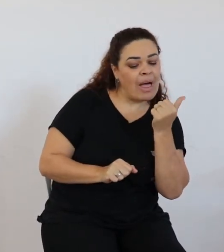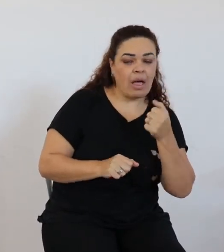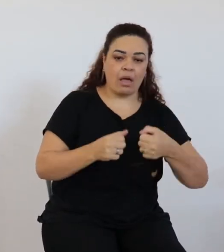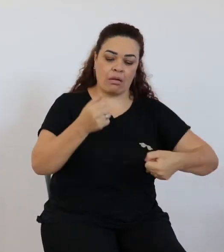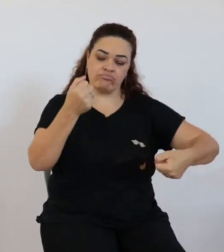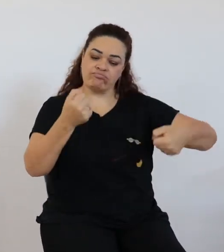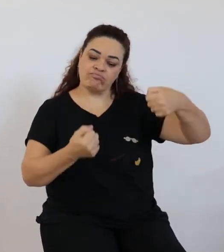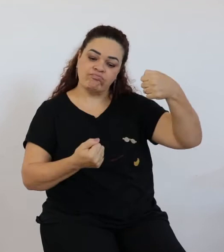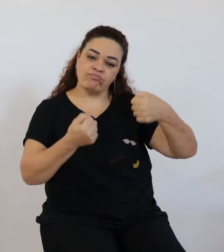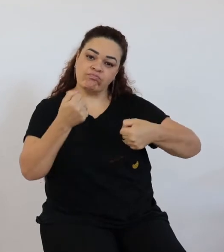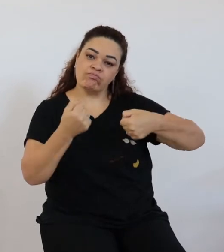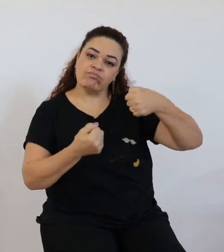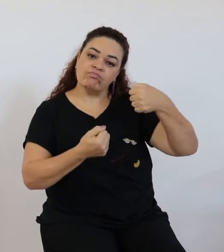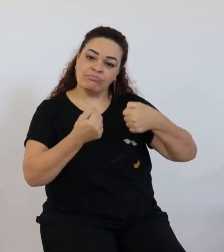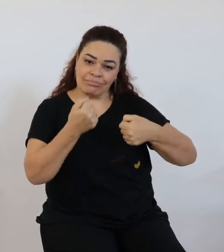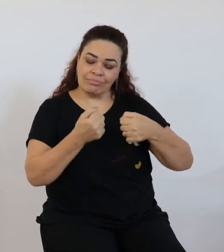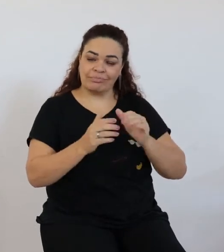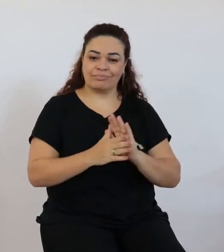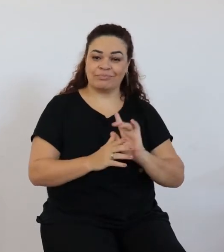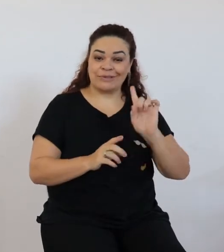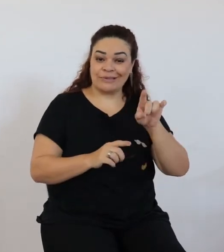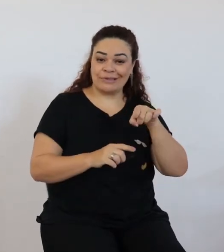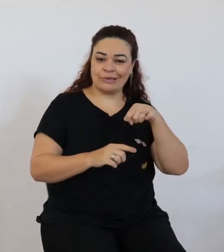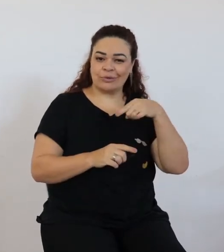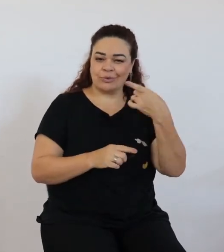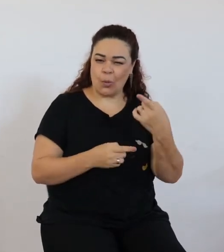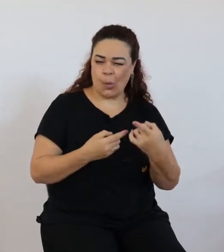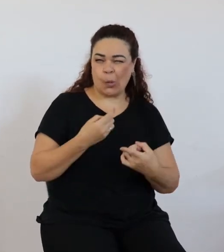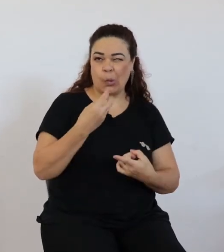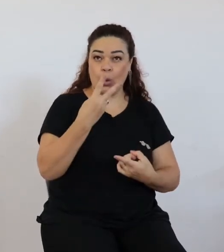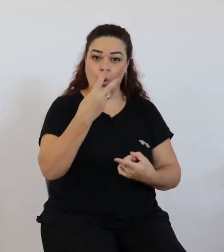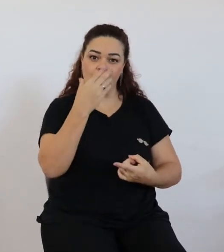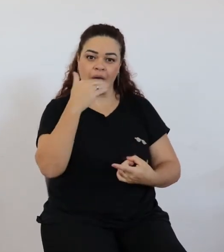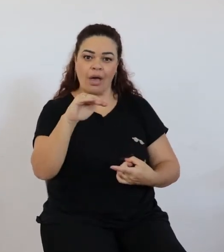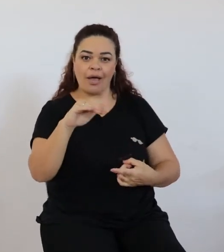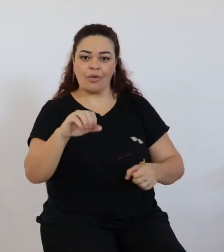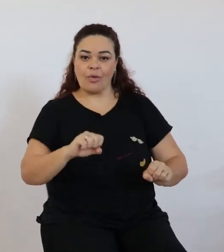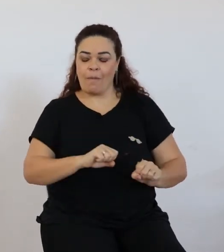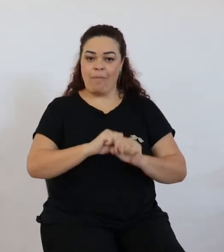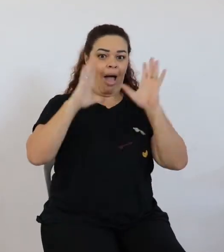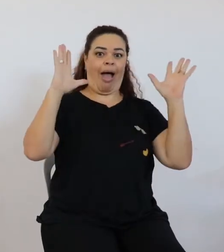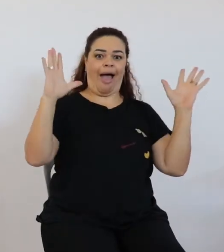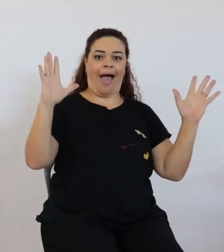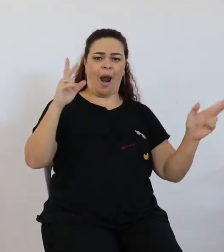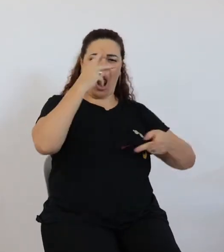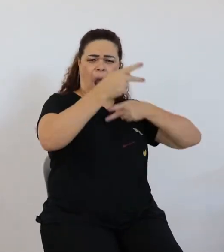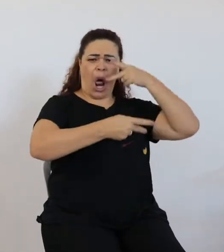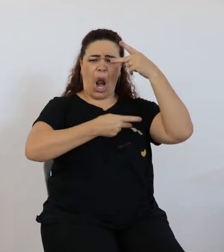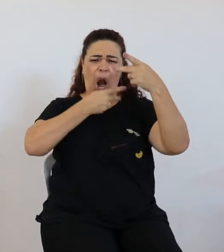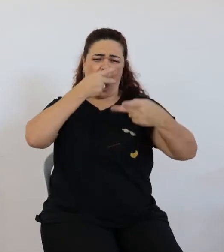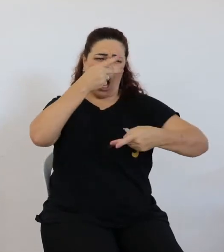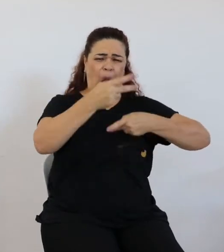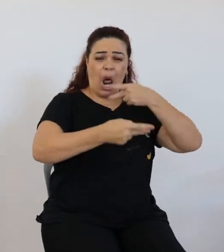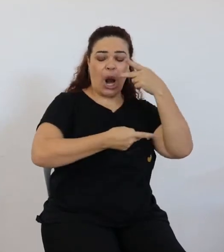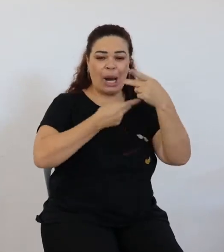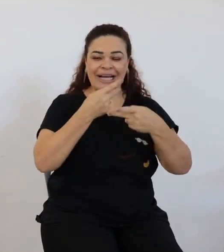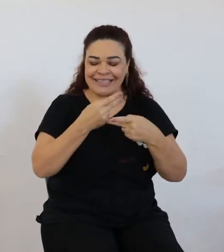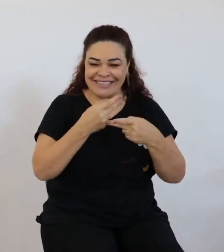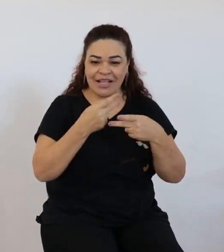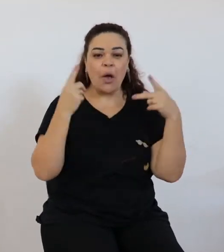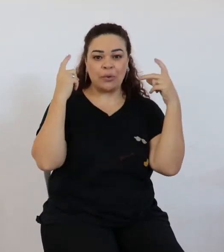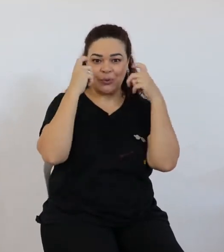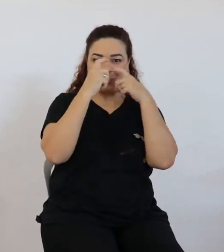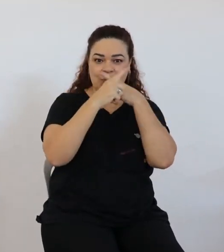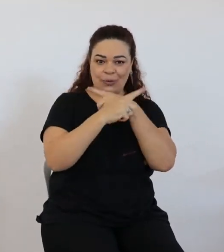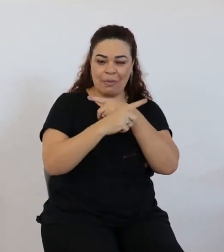a gente observa, com 2 anos e meio tem uma explosão de desenvolvimento, elas começam a falar, falam com dificuldade,